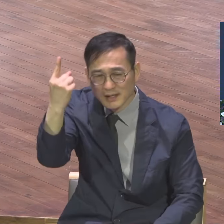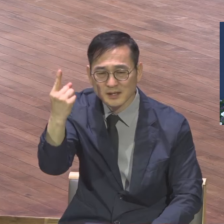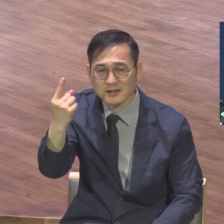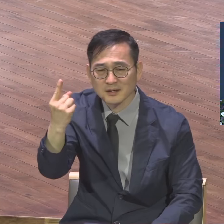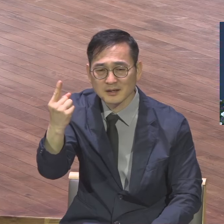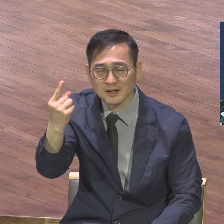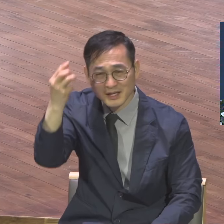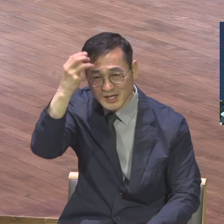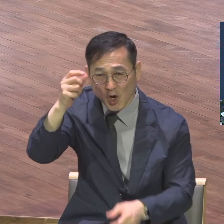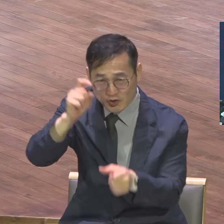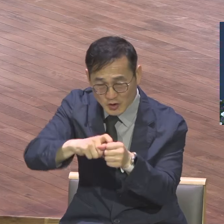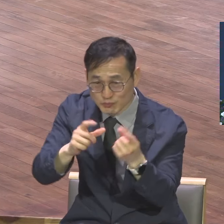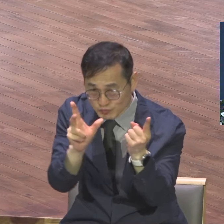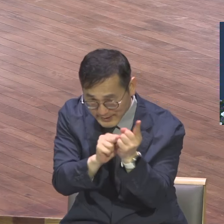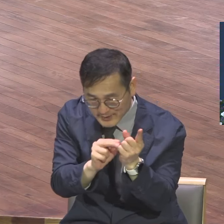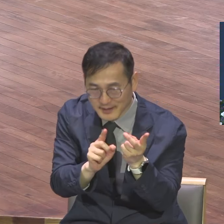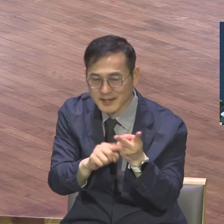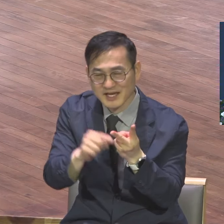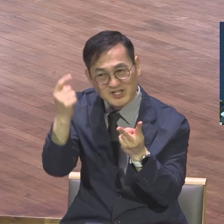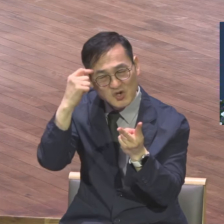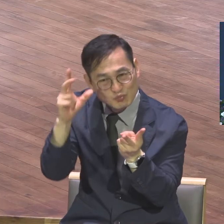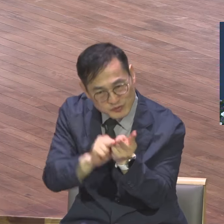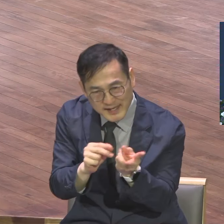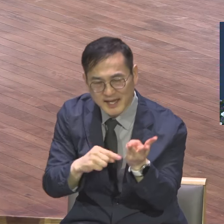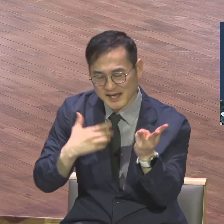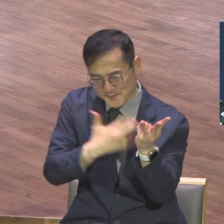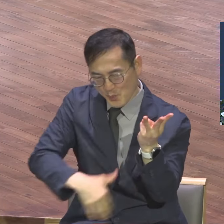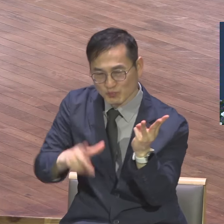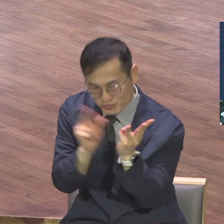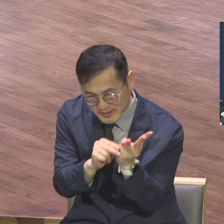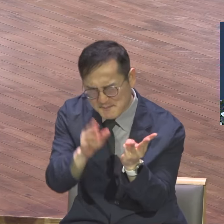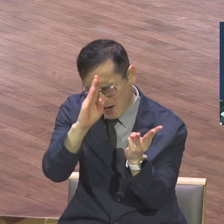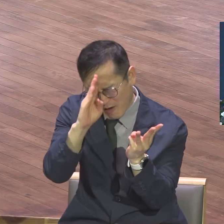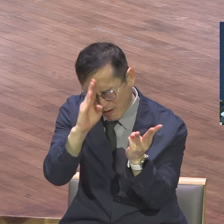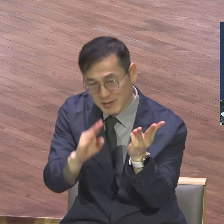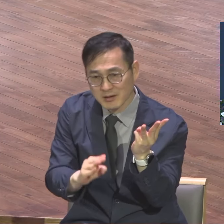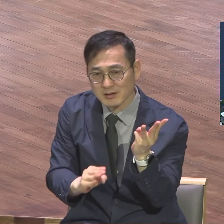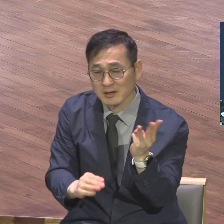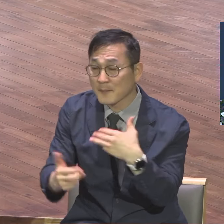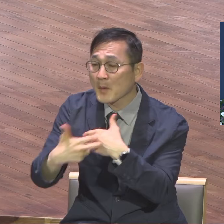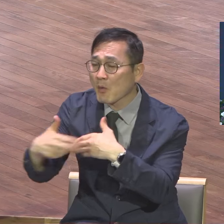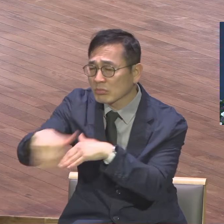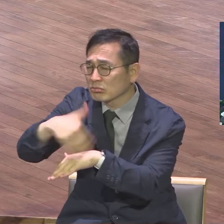문제, 정신 문제, 육신 문제, 정신병원 꽉꽉 차세요, 환자들.